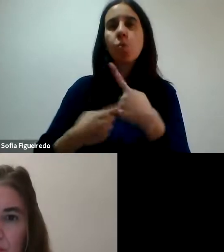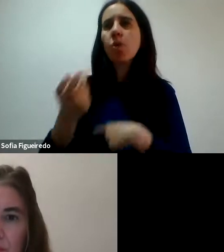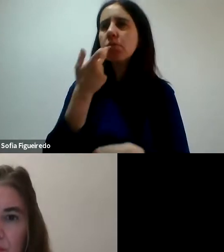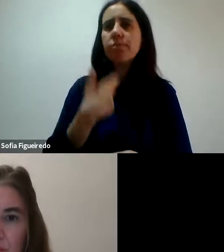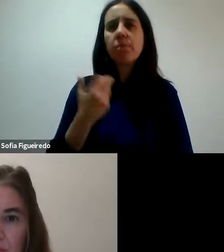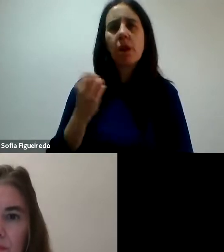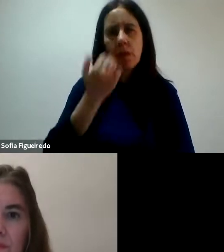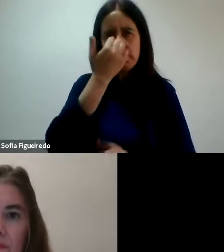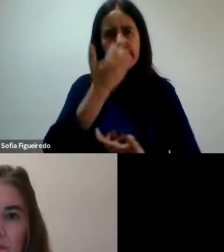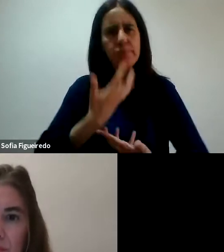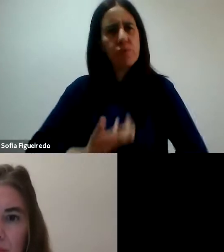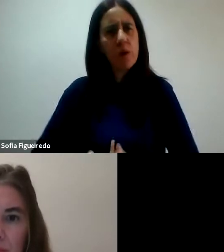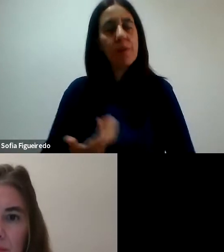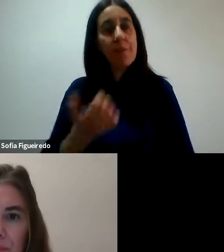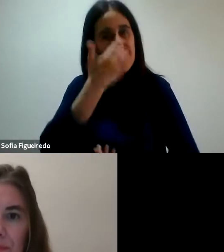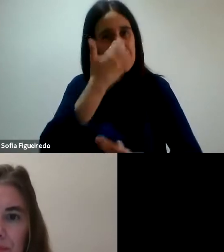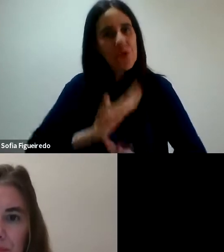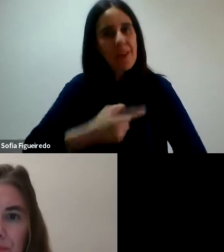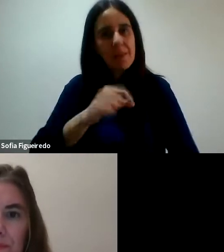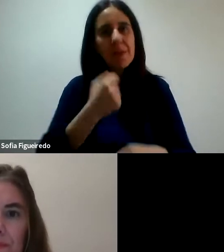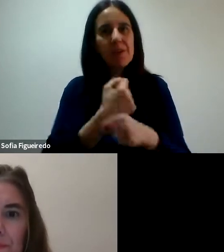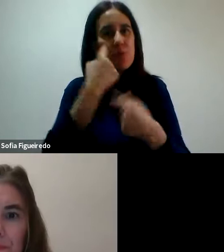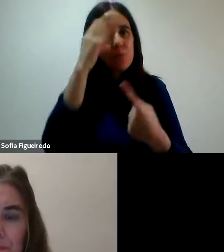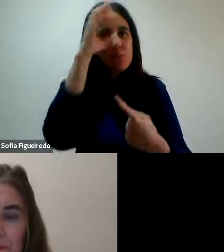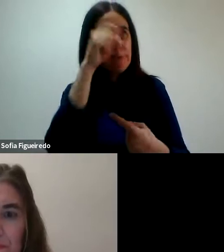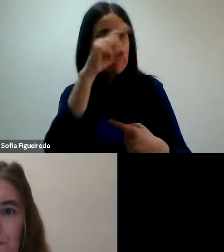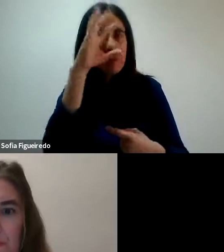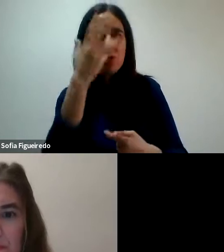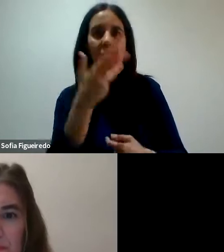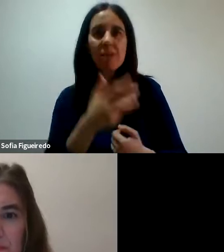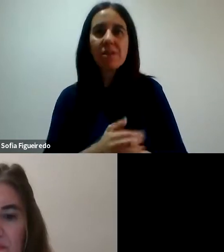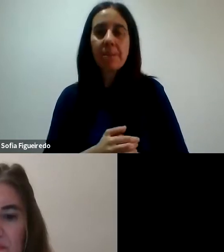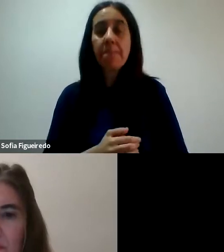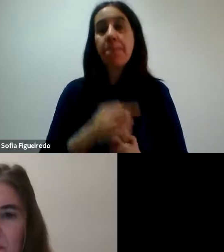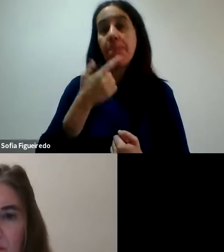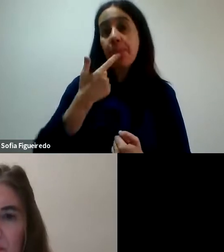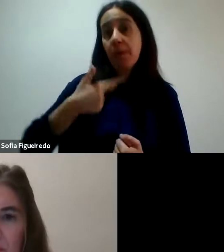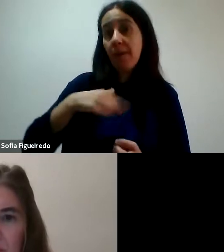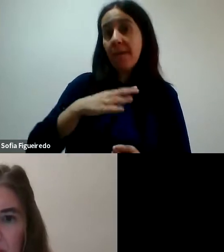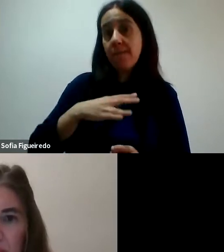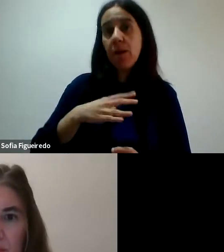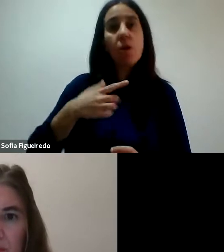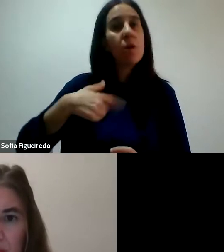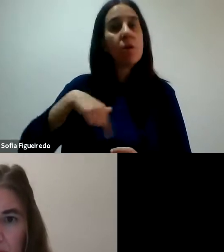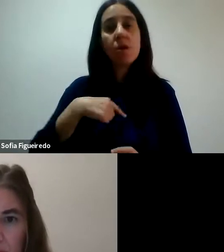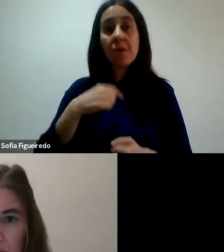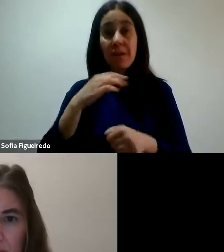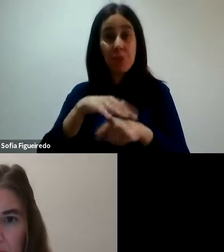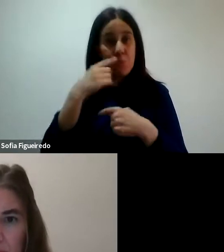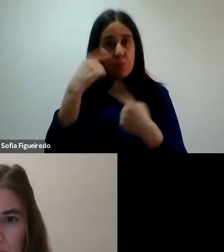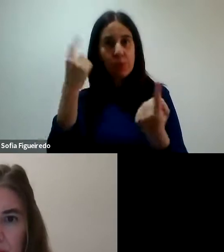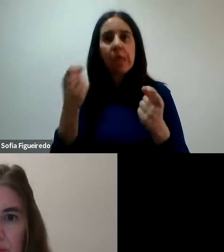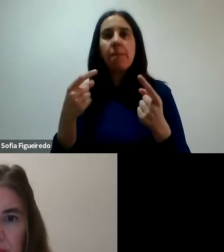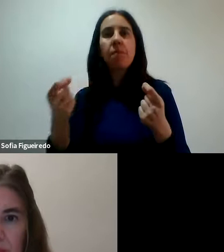Fico frustrado. Ora, também fico frustrado nos serviços públicos que acontece. Portanto, nós temos que perceber que nós não somos, na administração pública, uma caixa de